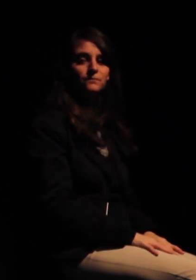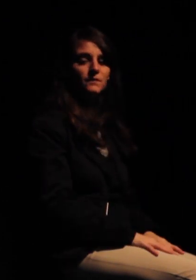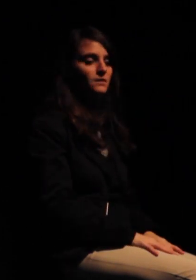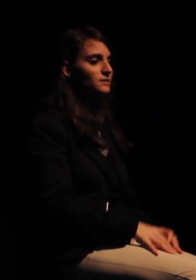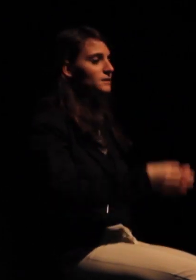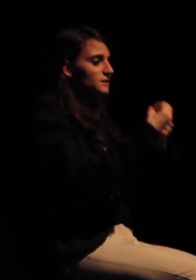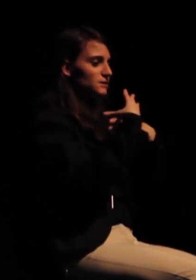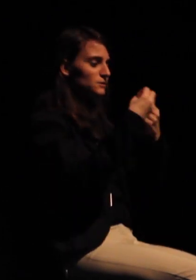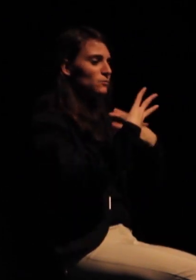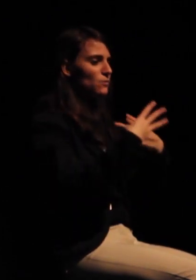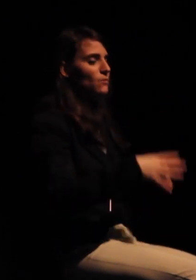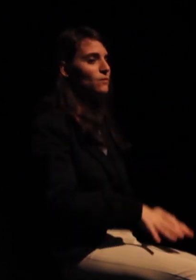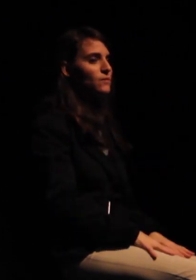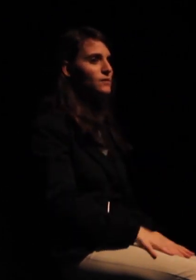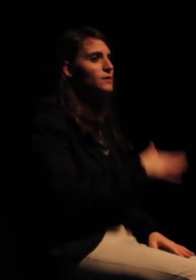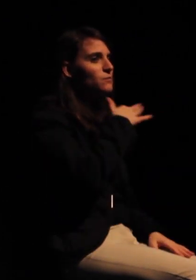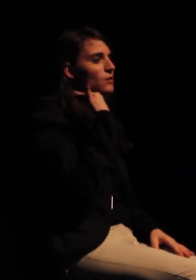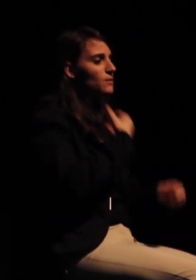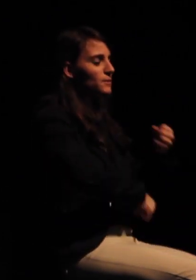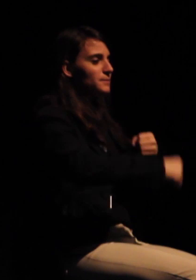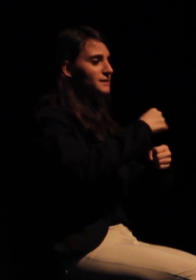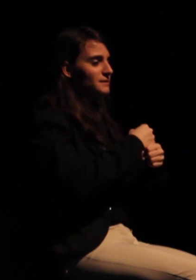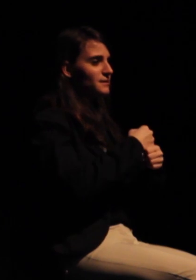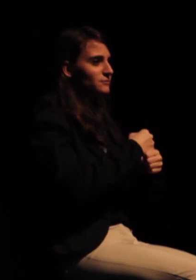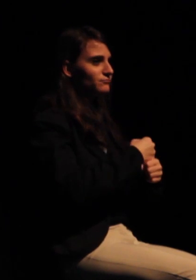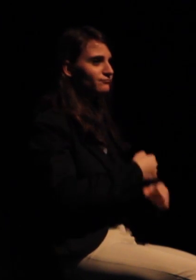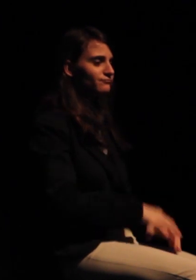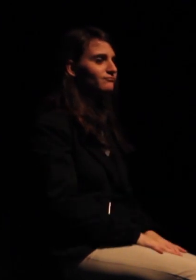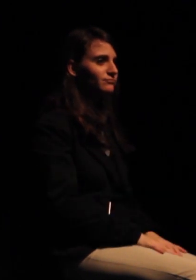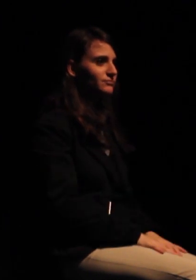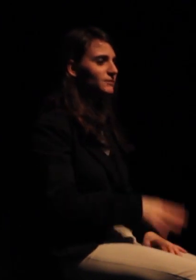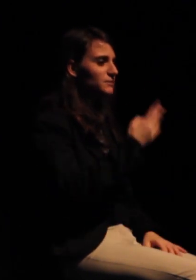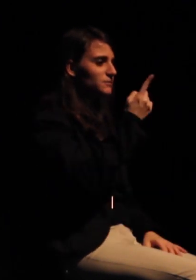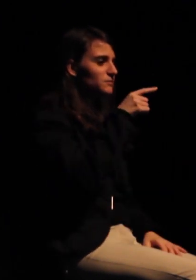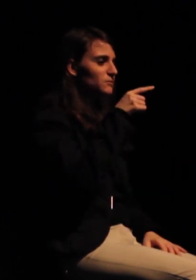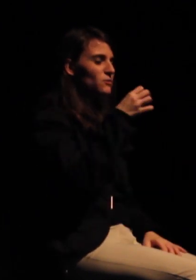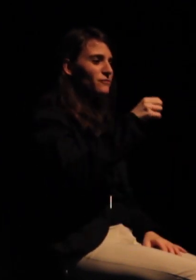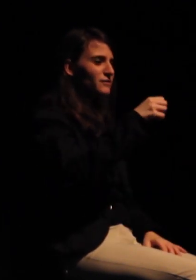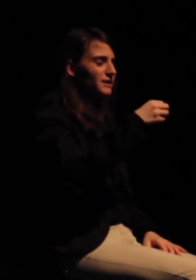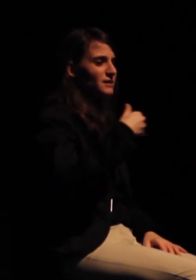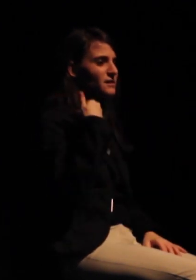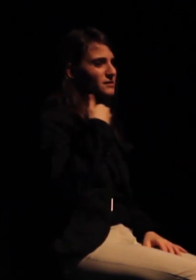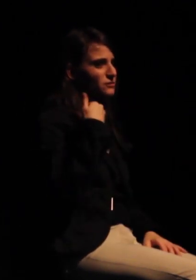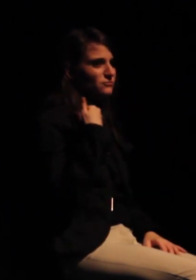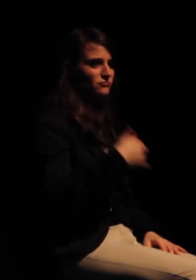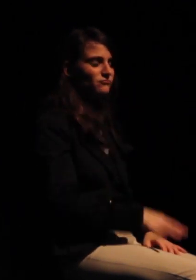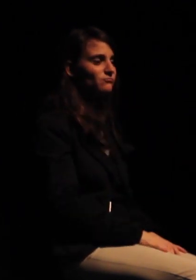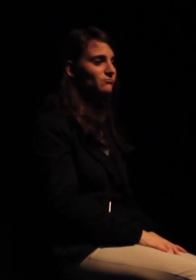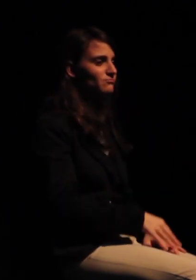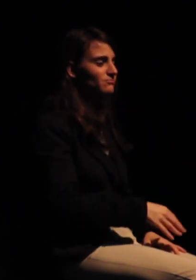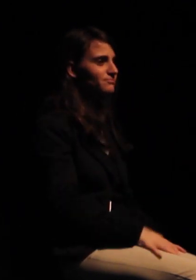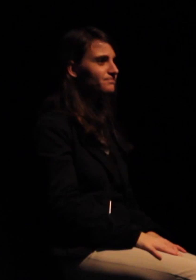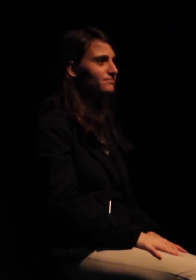A Lourdes Prada morreu ano passado, 90 e tantos anos.